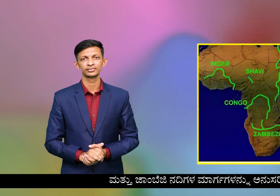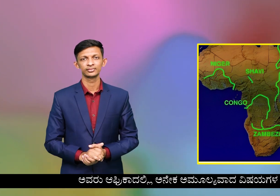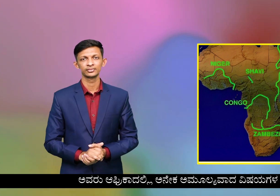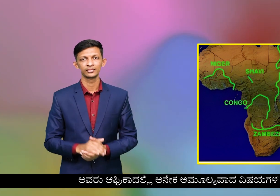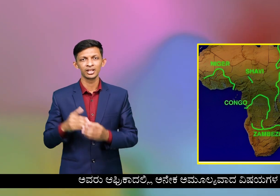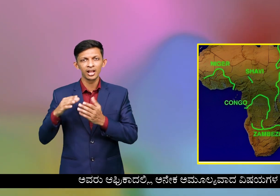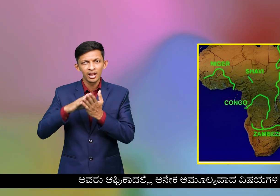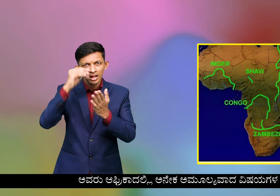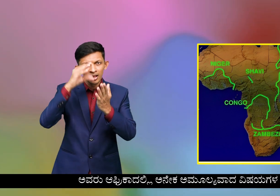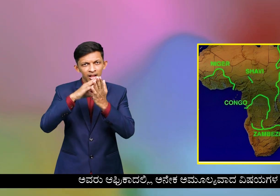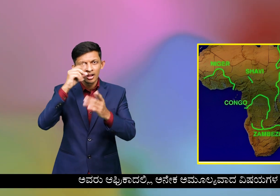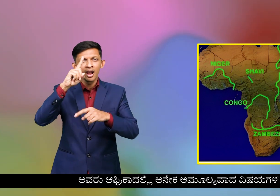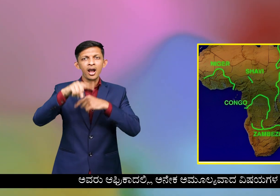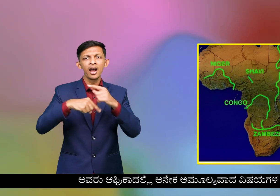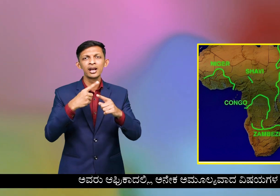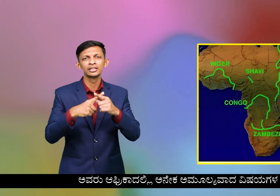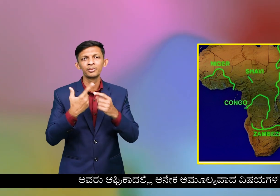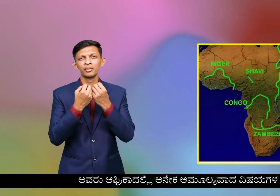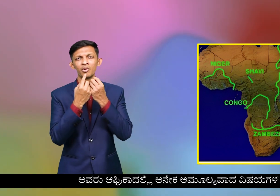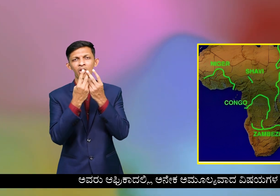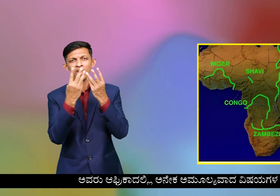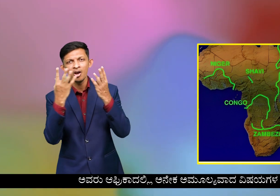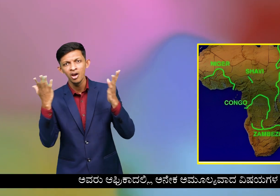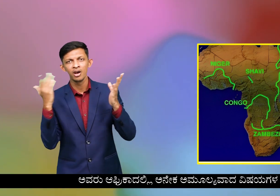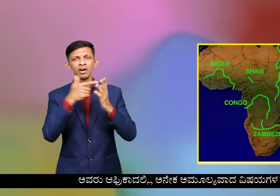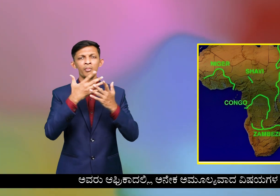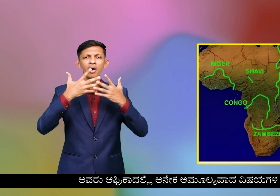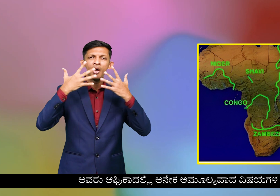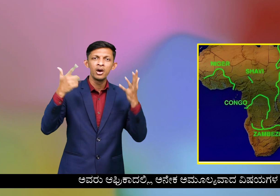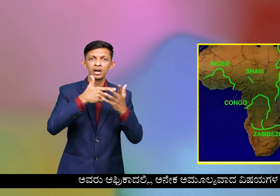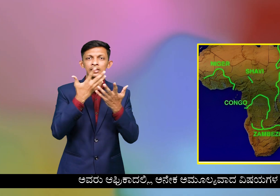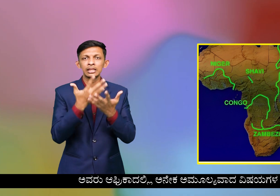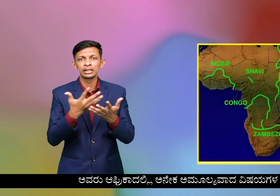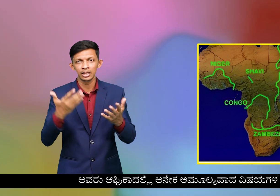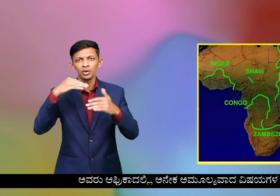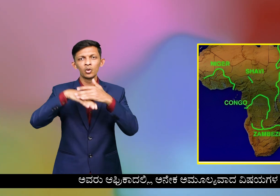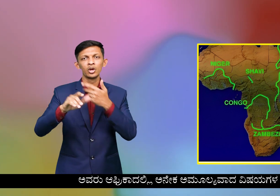ಅವರು ಆಫ್ರಿಕಾದಲ್ಲಿ ಅನೇಕ ಅಮೂಲ್ಯವಾದ ವಿಷಯಗಳ ಬಗ್ಗೆ ಕಲಿತರು.